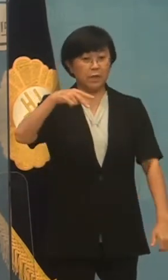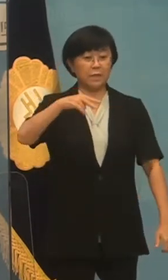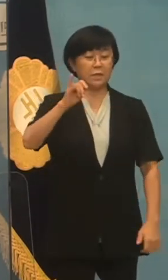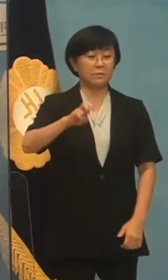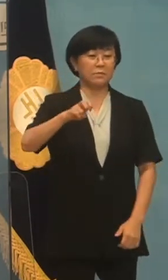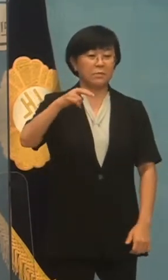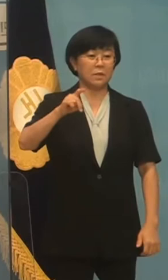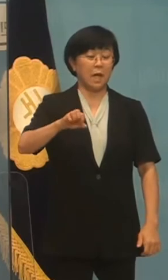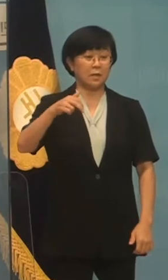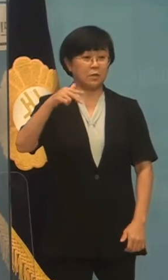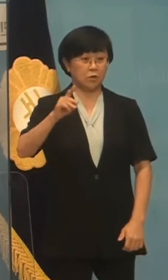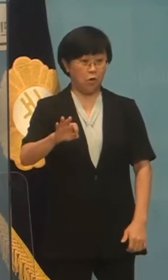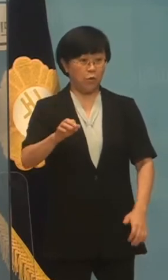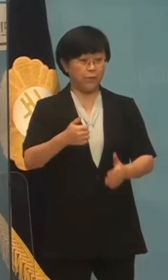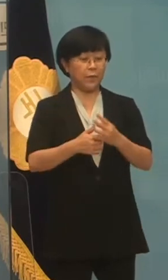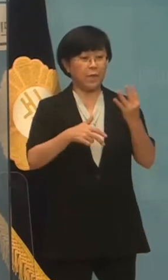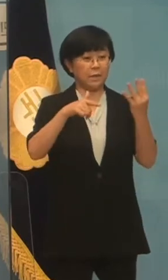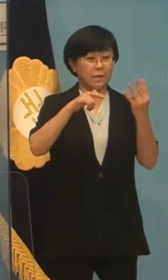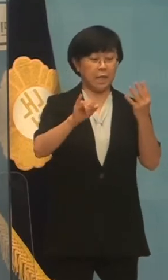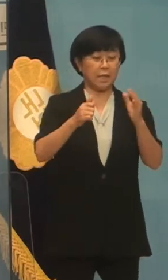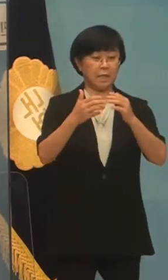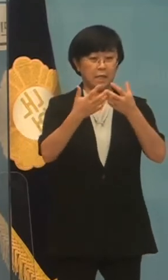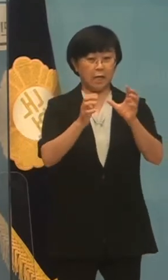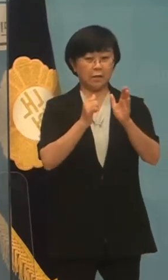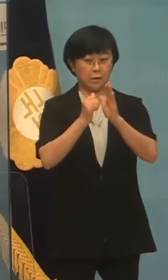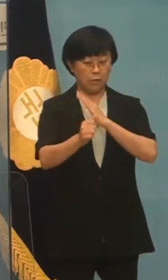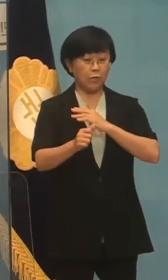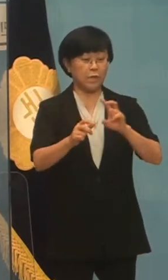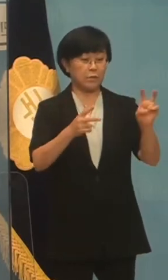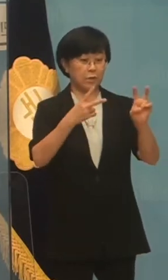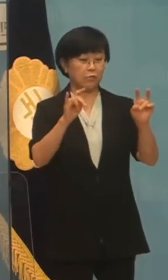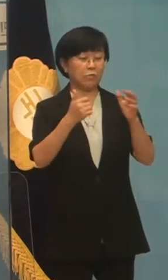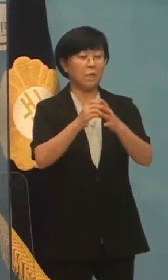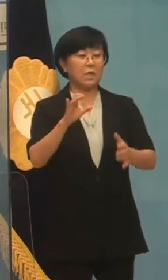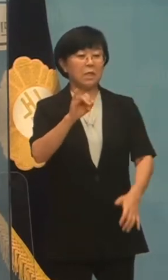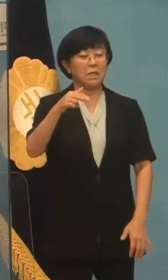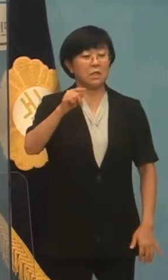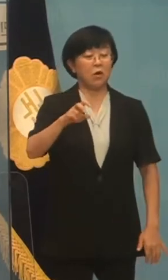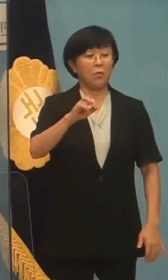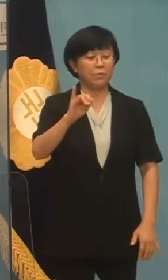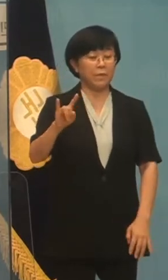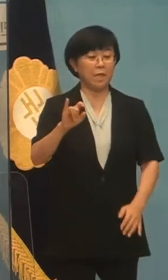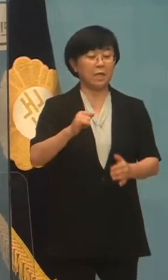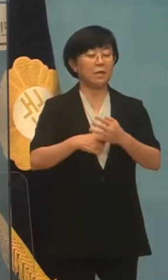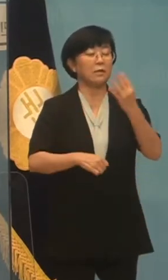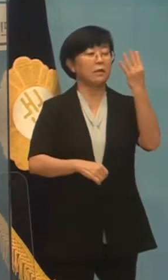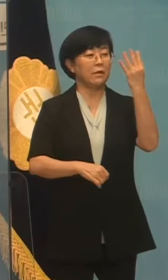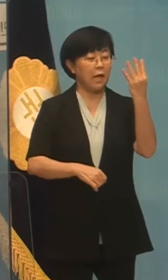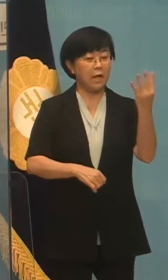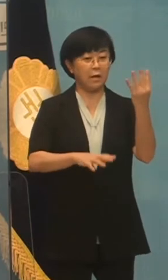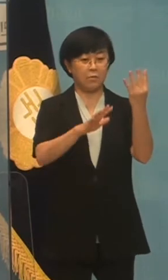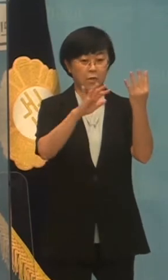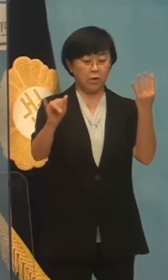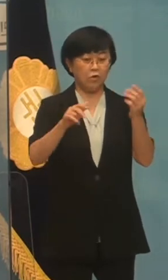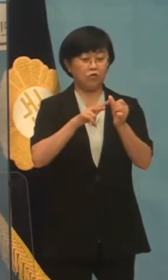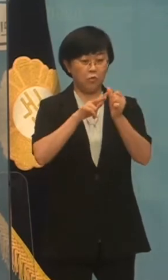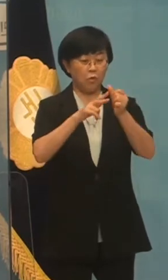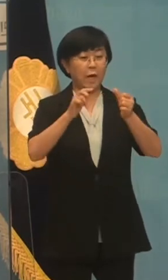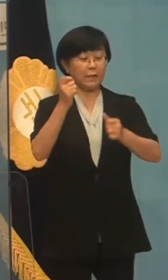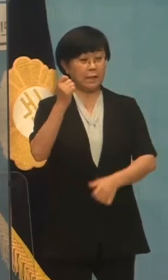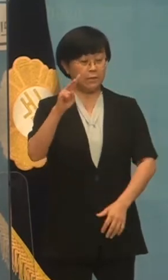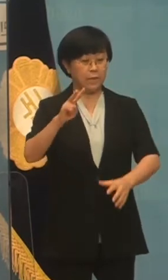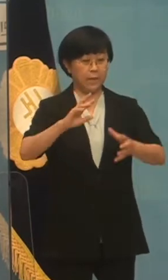후보, 4기 당대표와 20대 국회의원을 지낸 이정미 후보, 4명의 후보가 출연하게